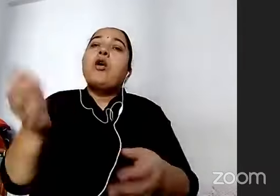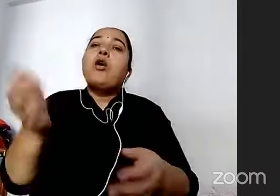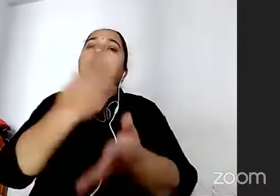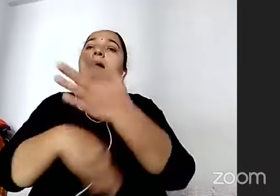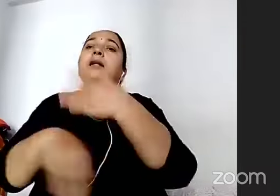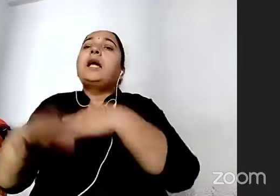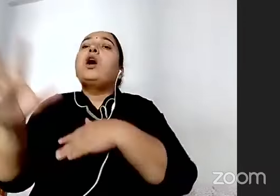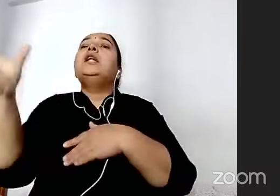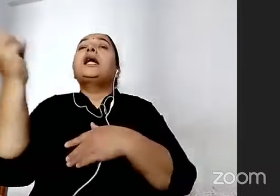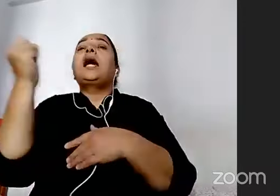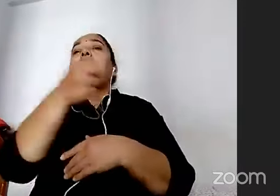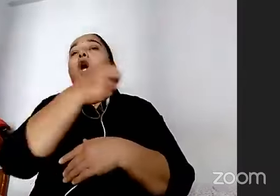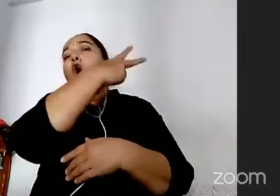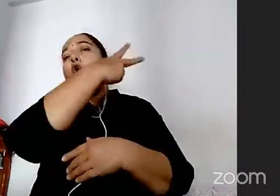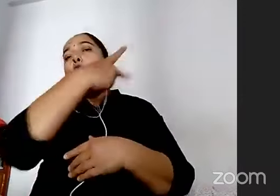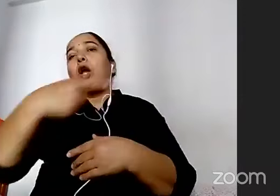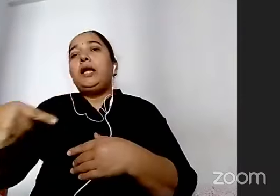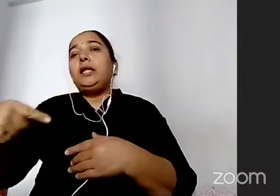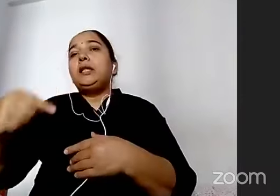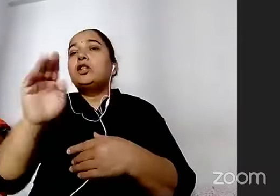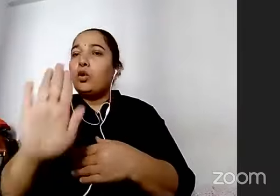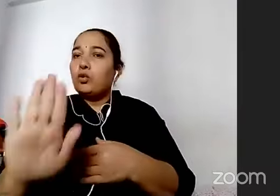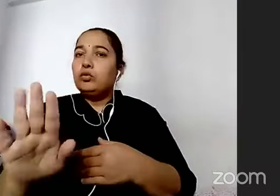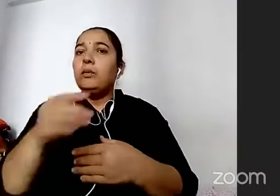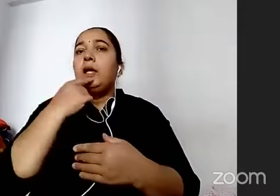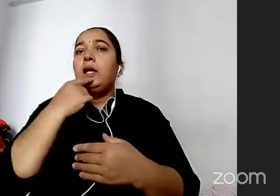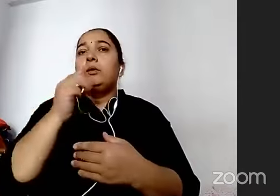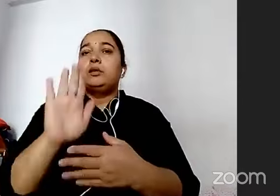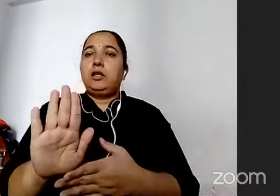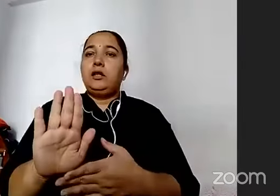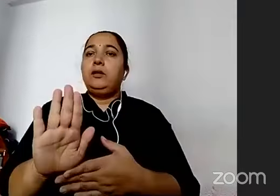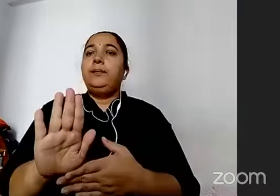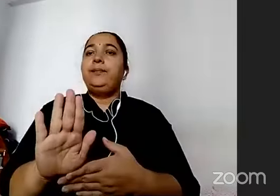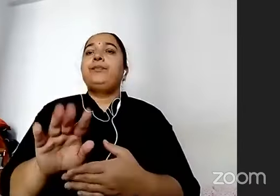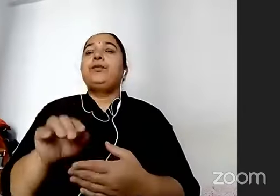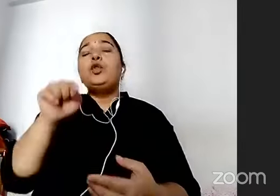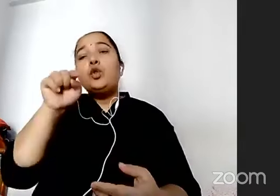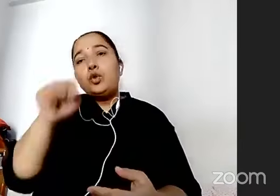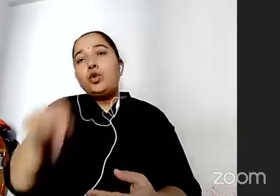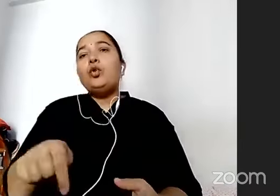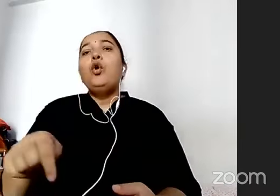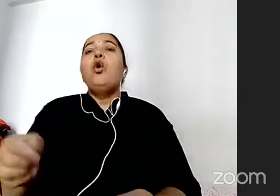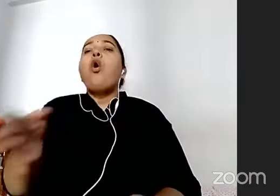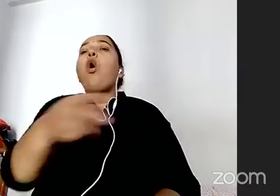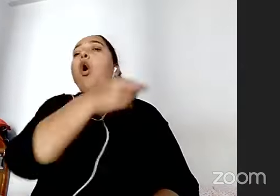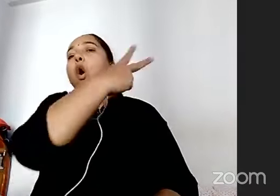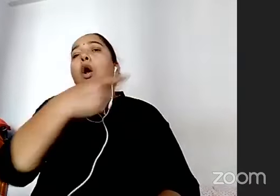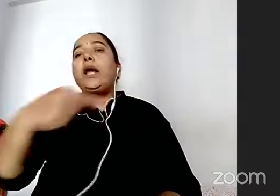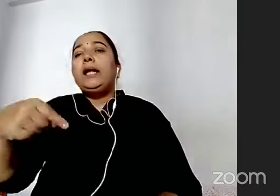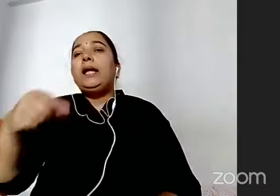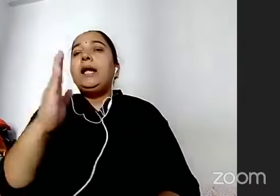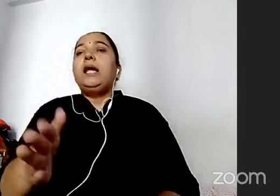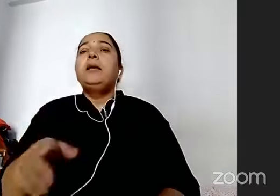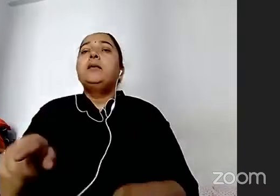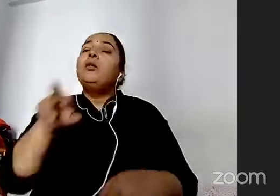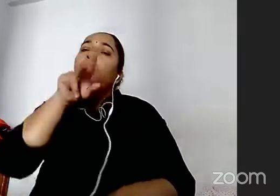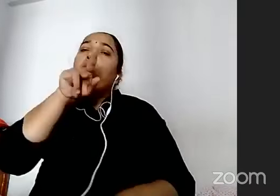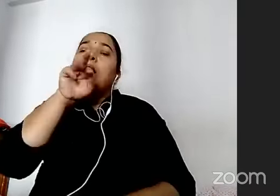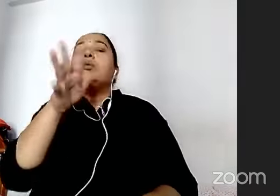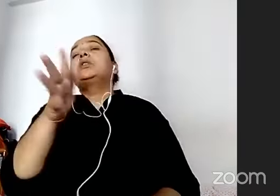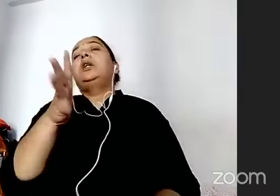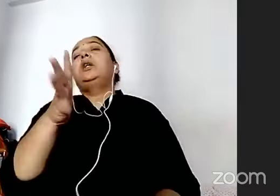भनिरहेछौँ, त्यो रिसेन्ट हो, त्यो अपाङ्गता अधिकार एनले पनि यो कुराहरू बोलेको अवस्था छैन। सिआरपिडीको कन्क्लुडिङ अब्जर्भेसनले केही